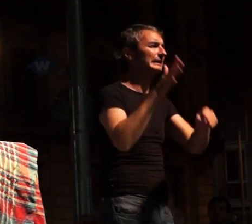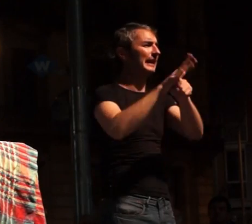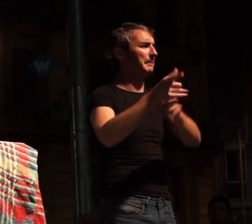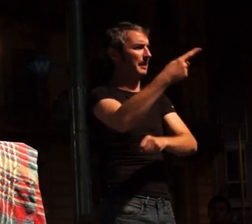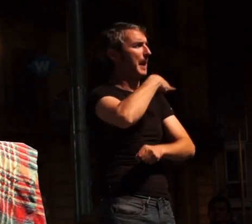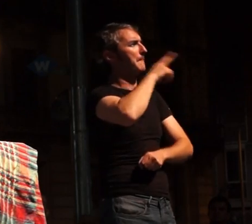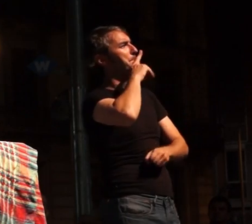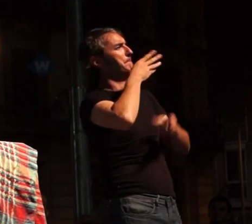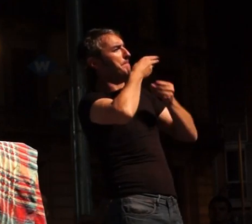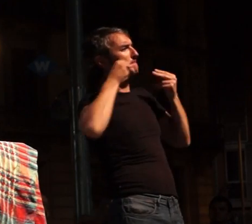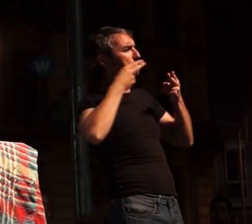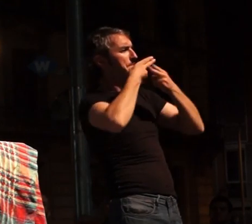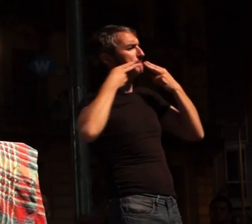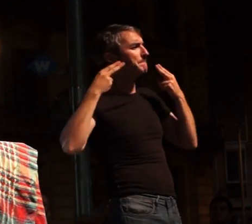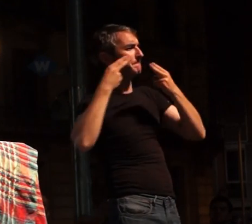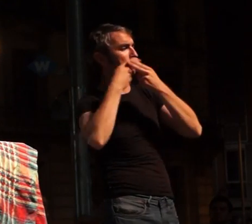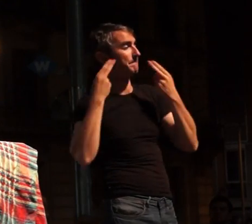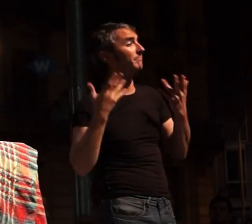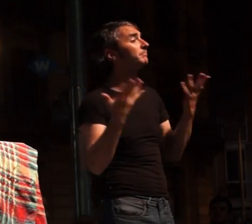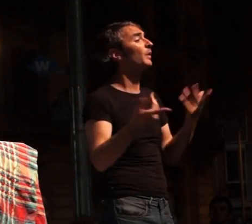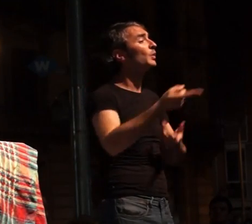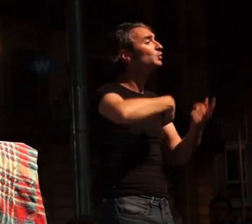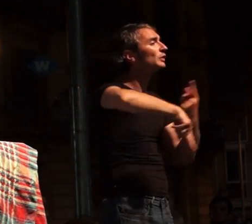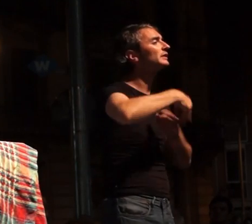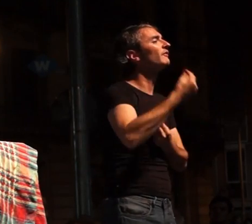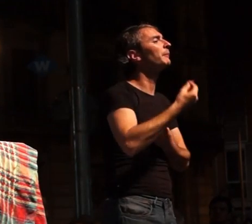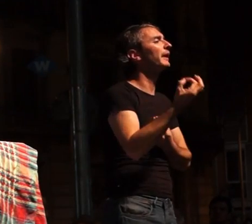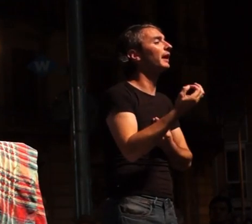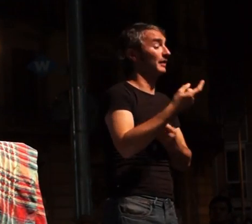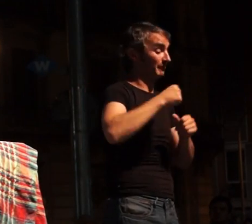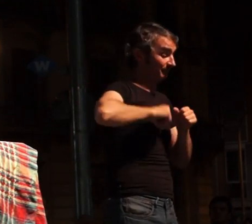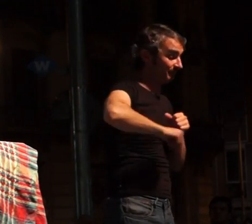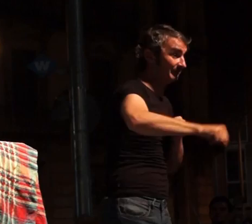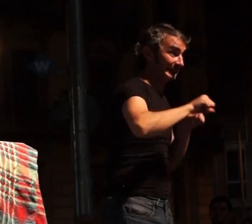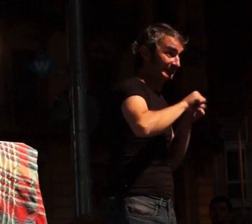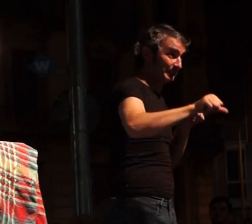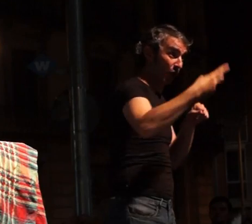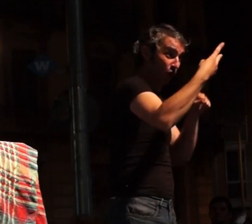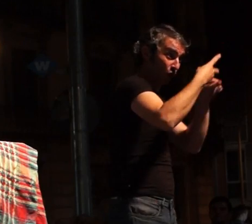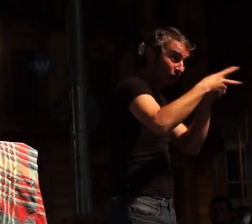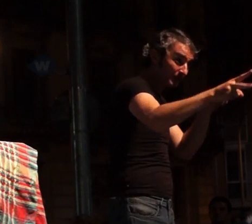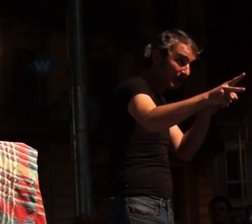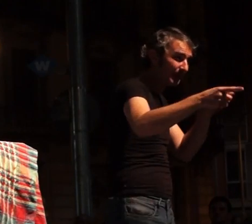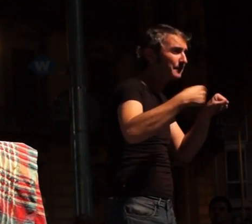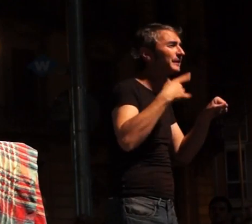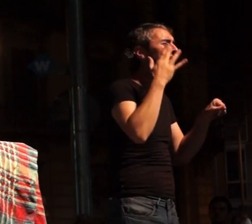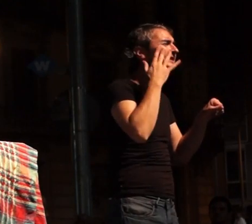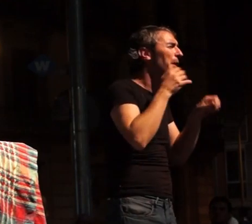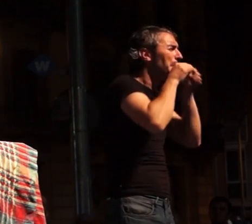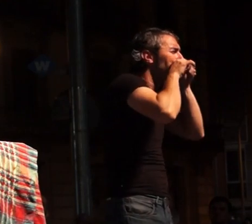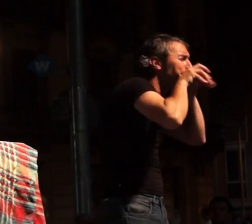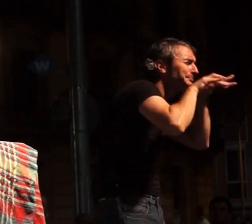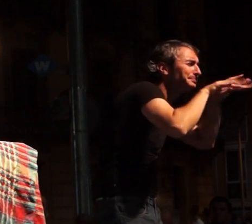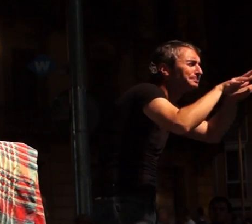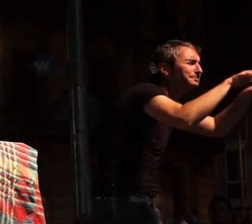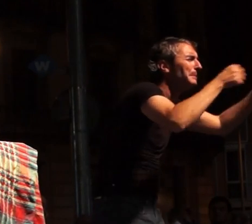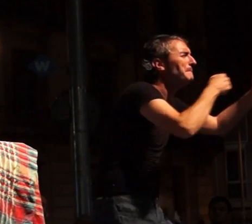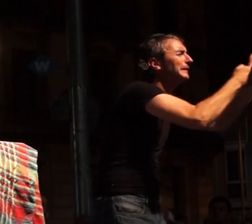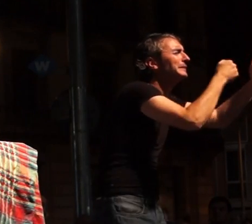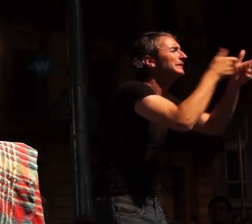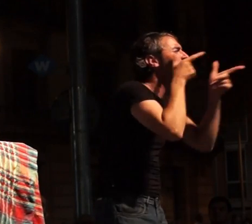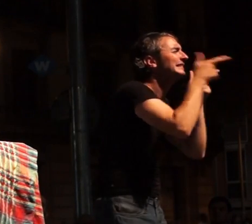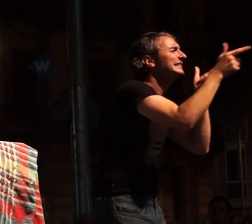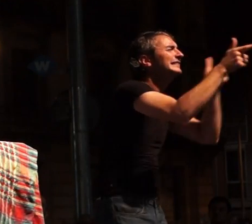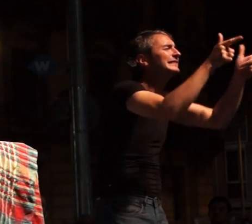per això ens amaguen. Fem doncs que les properes setmanes arribem fins tots els racons on puguem per ensenyar